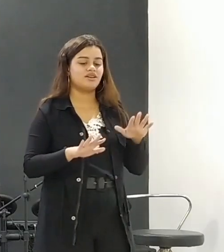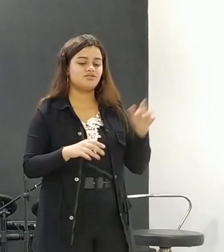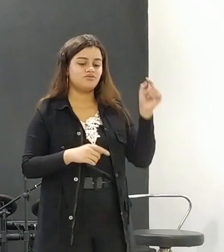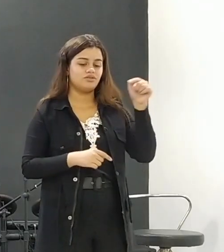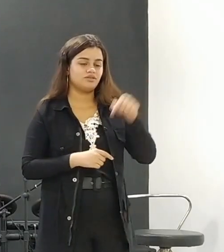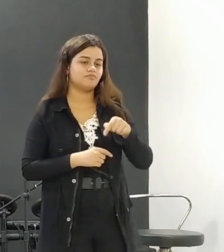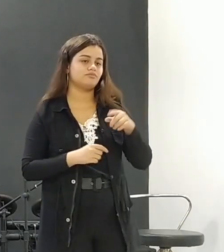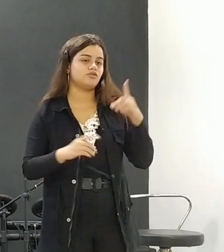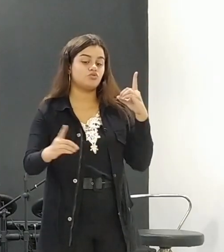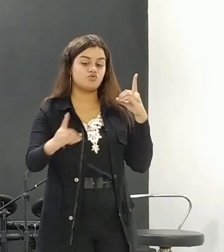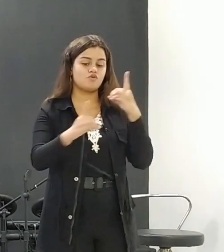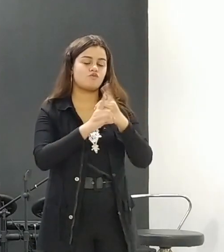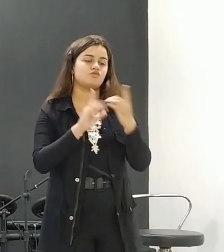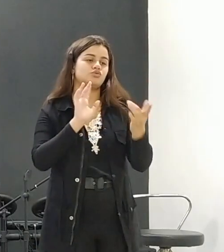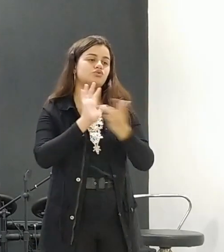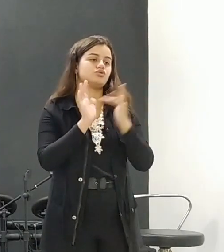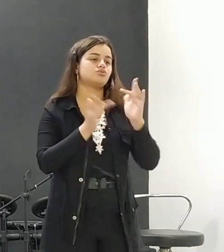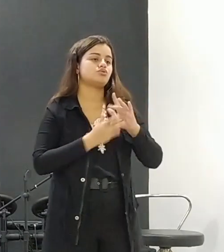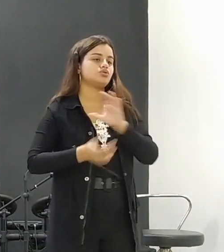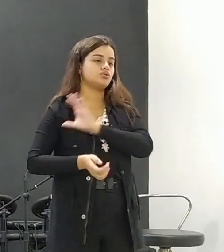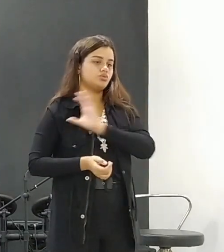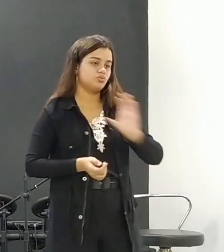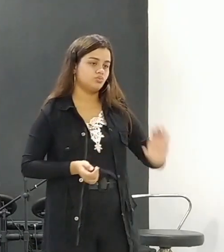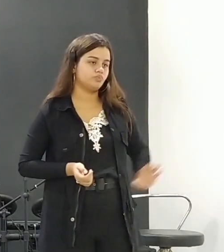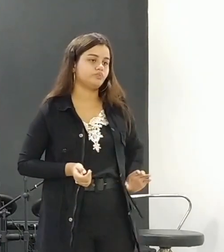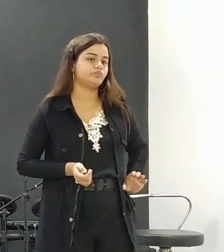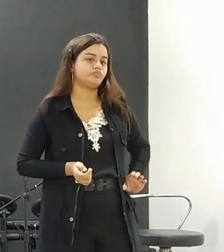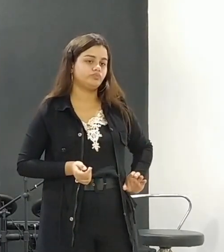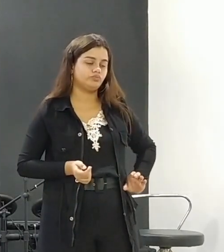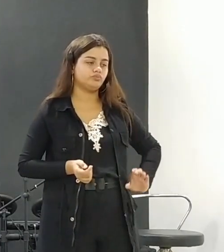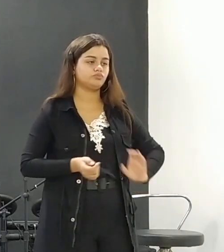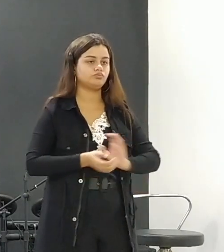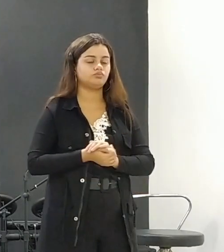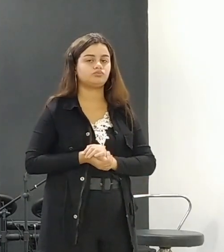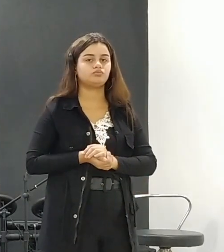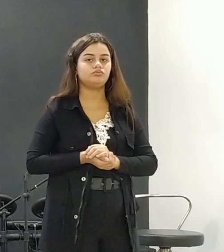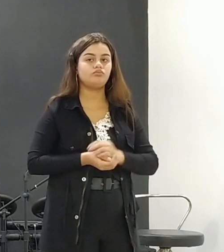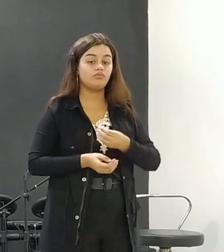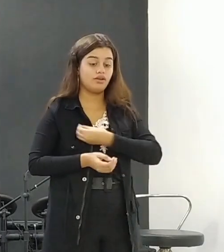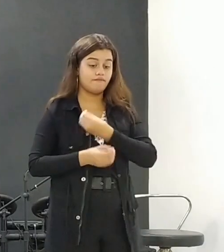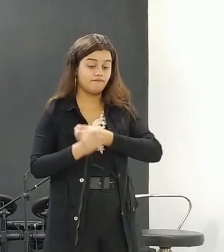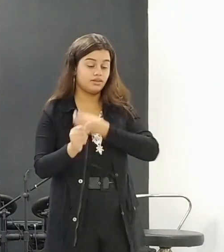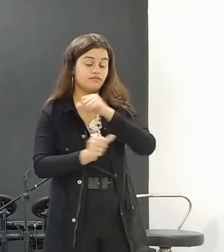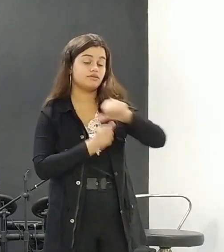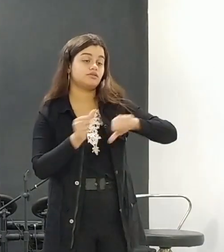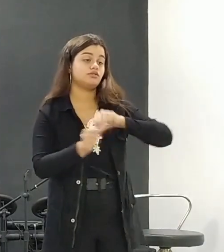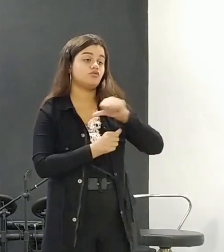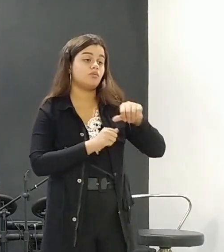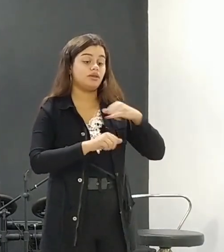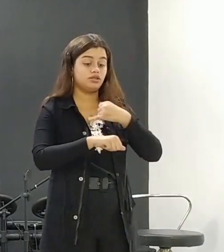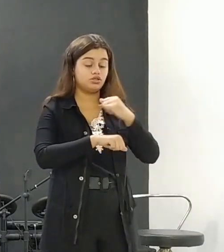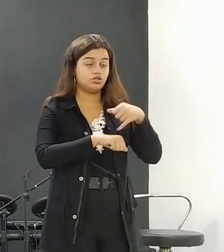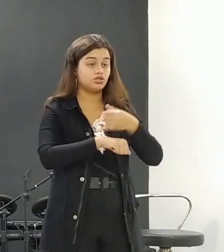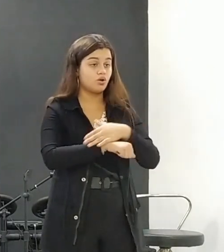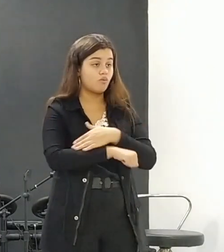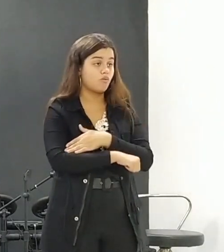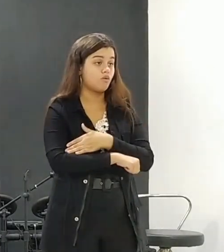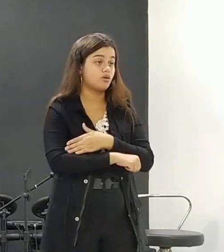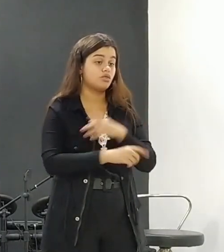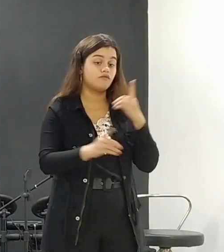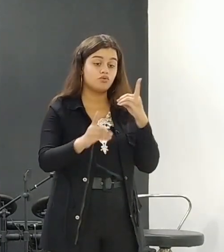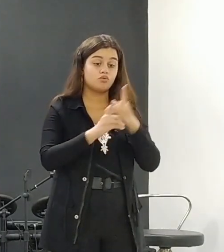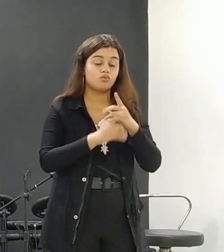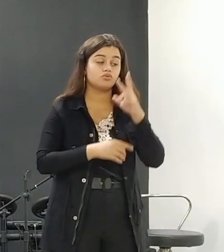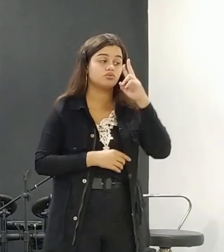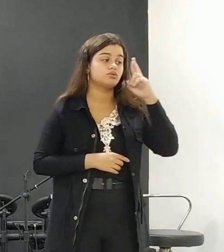Jesus Cristo, e através desse encontro com Cristo, né, a vida vai ser mudada. Olha, Jacó teve um encontro com o